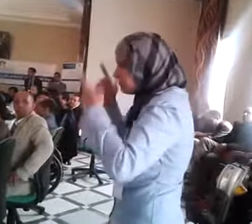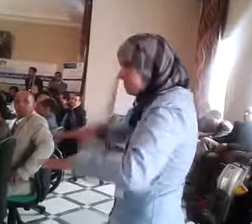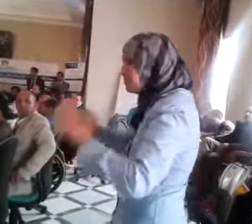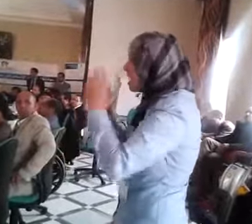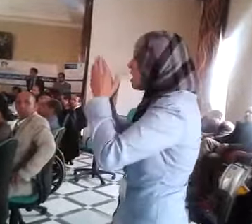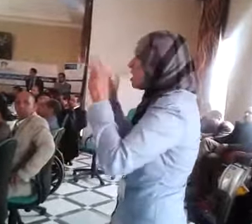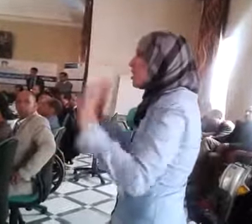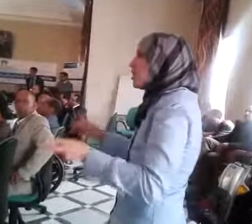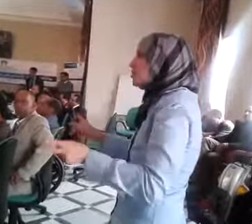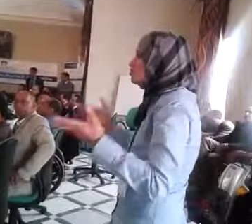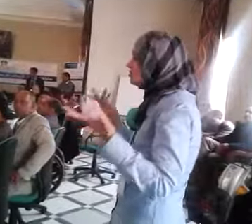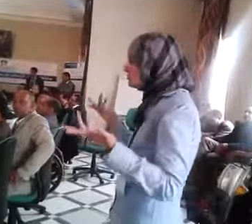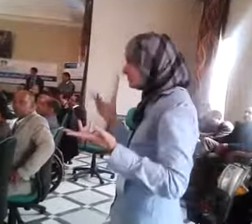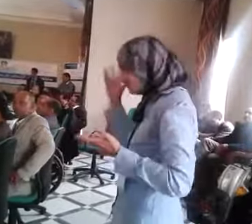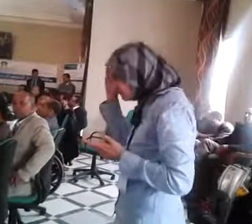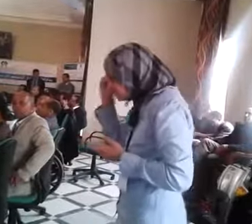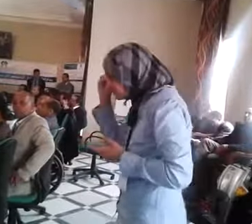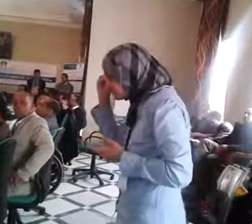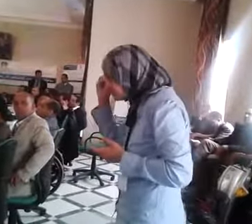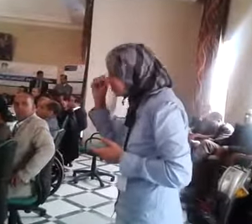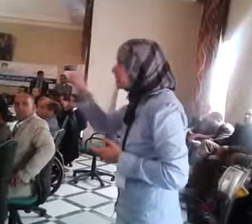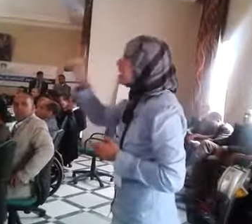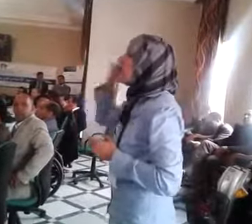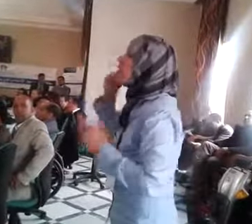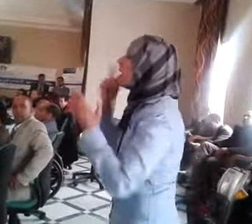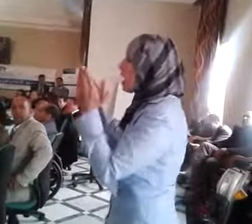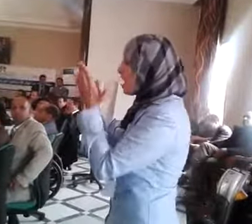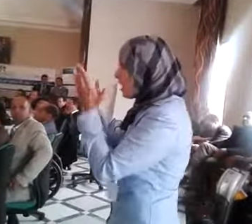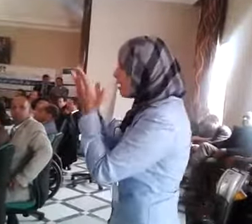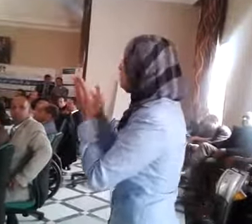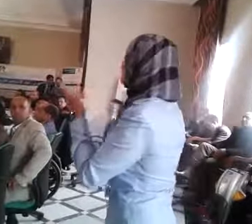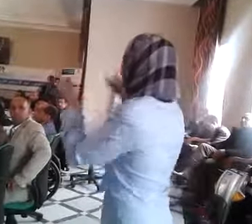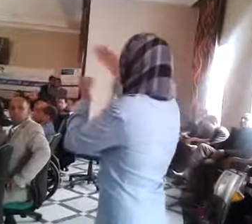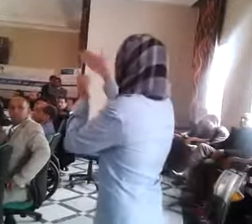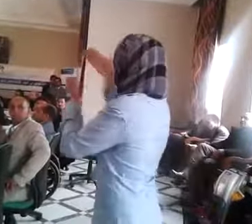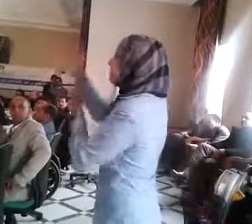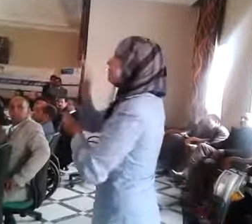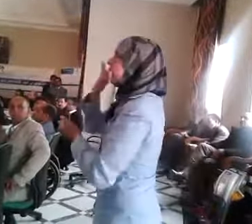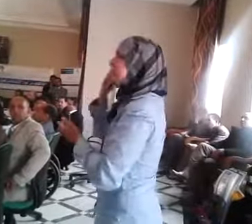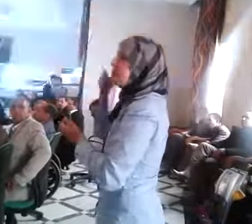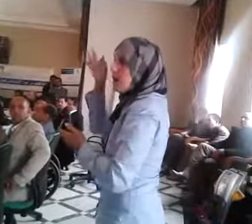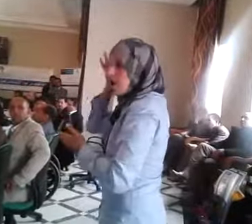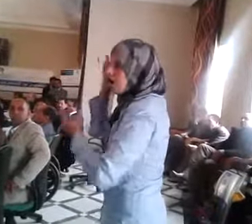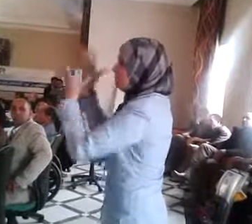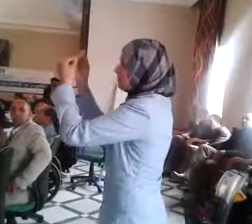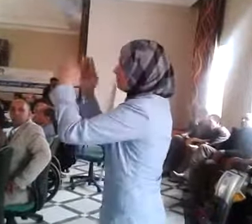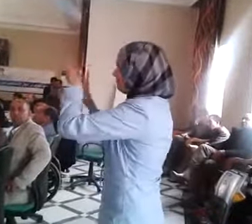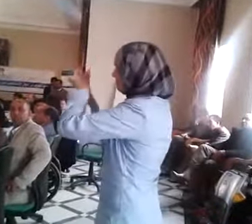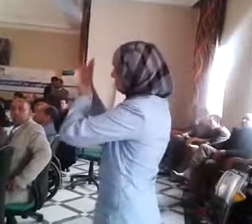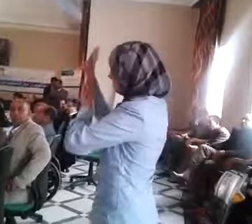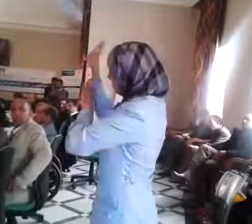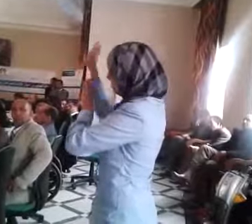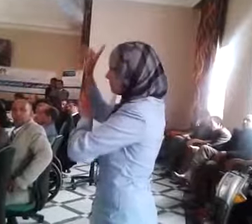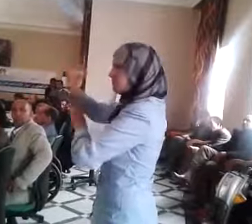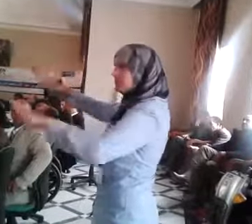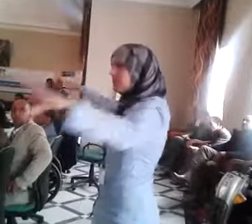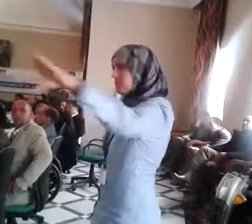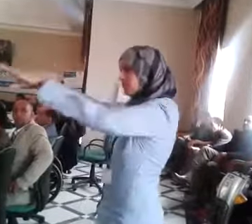أضبطة من نسبة اليوم خاصة دولة تطلبة وتعطي واحد نوع من ذلك لأن الناس اللي يعيشوا